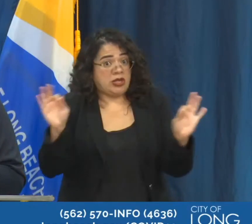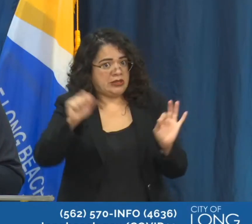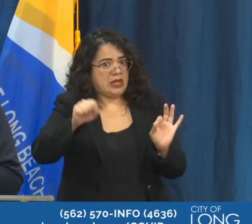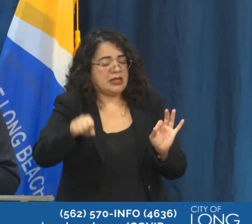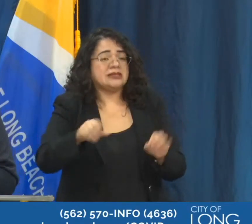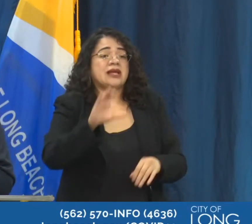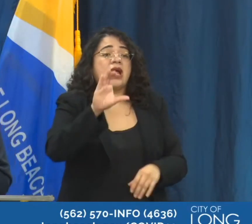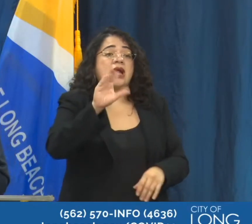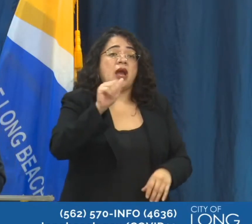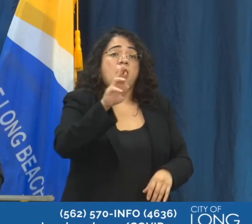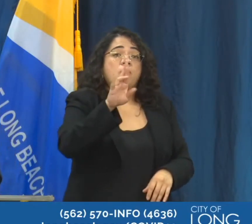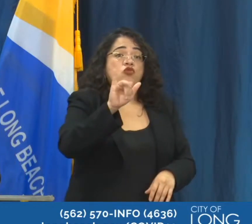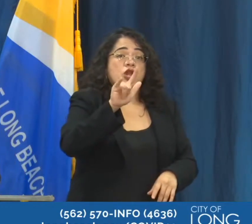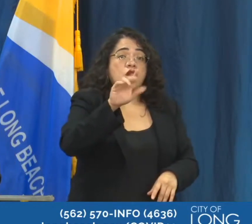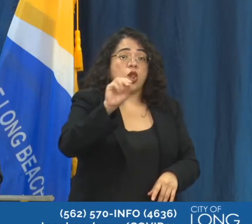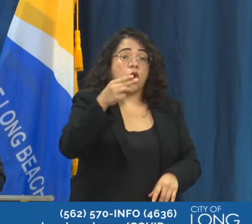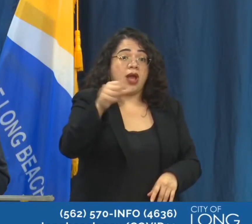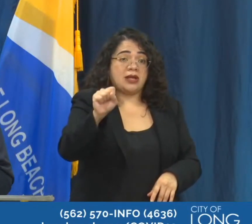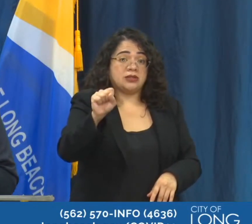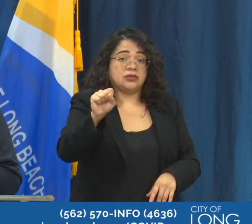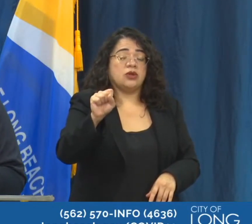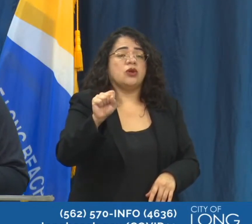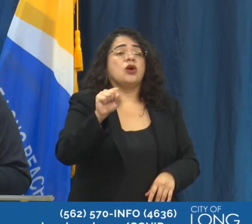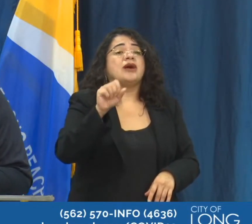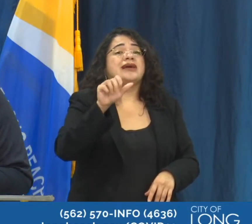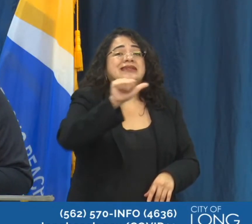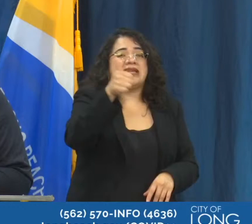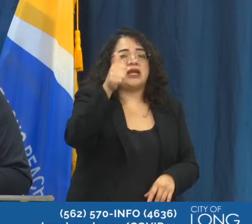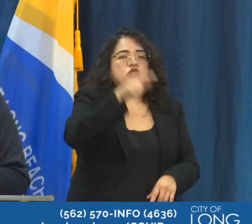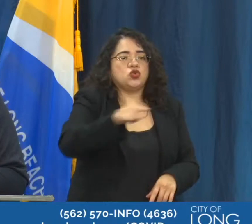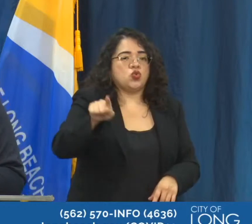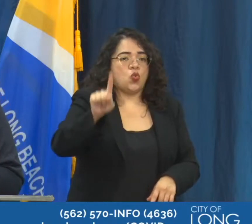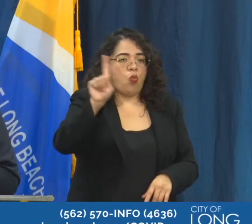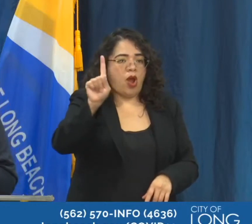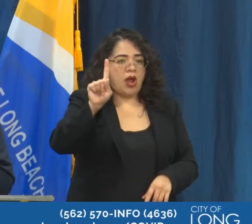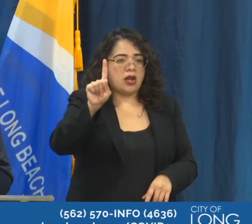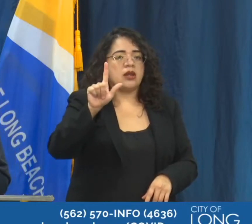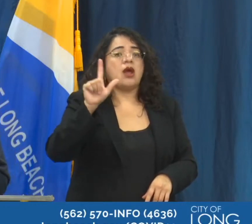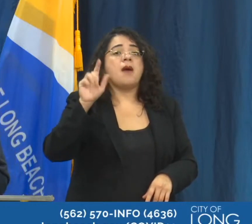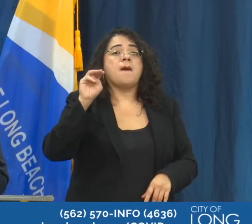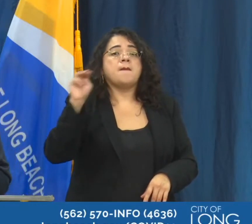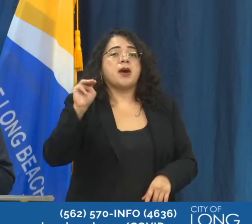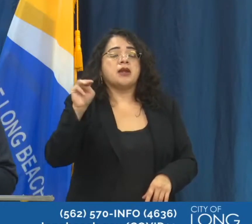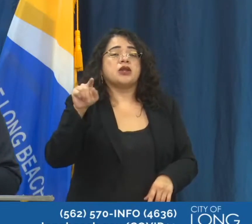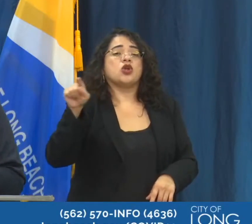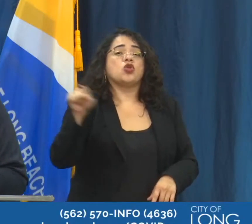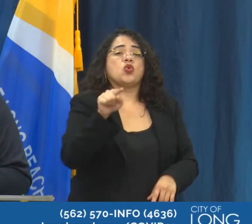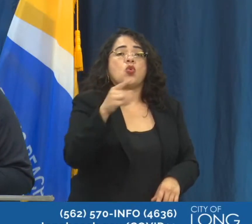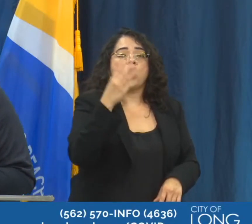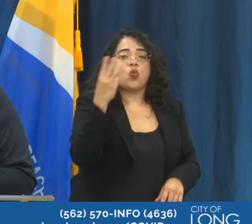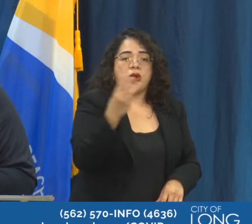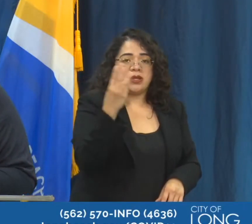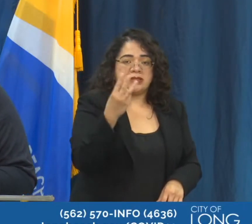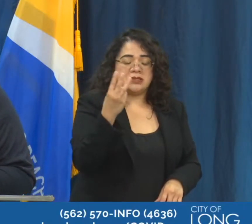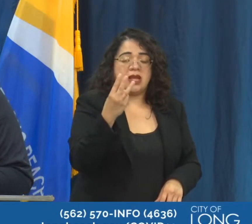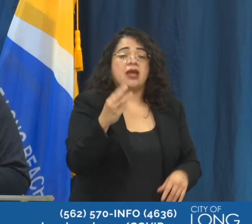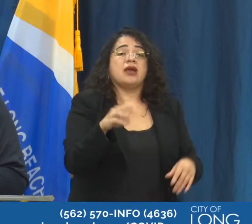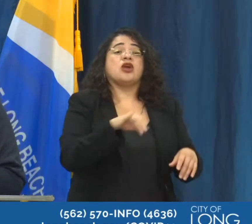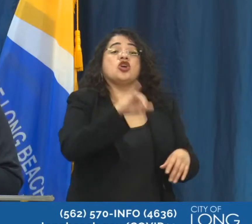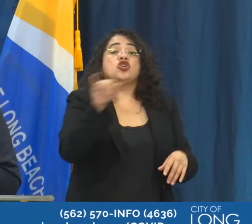en el west side estamos de 10 a una solo los lunes a miércoles y en la high school jordan